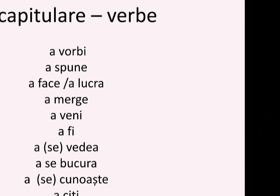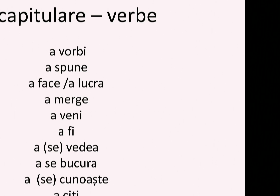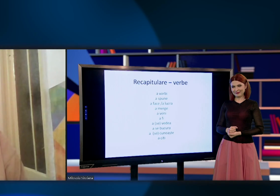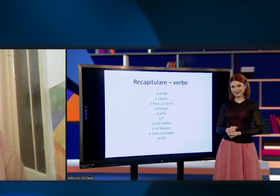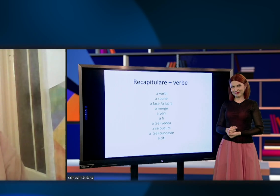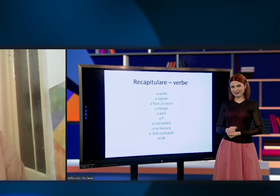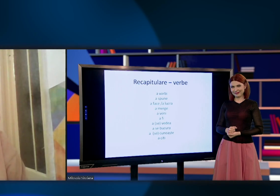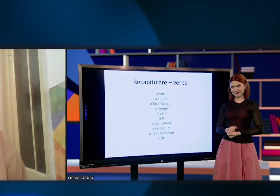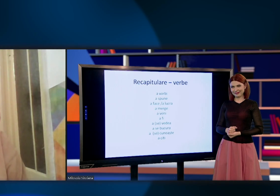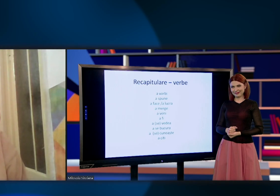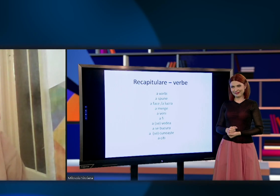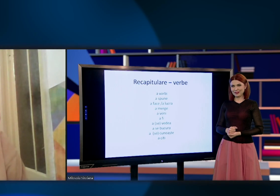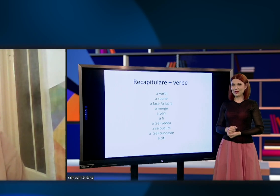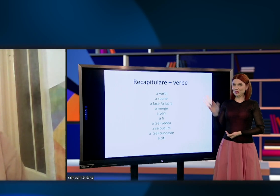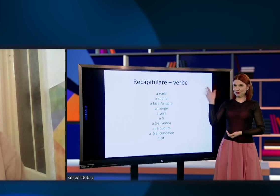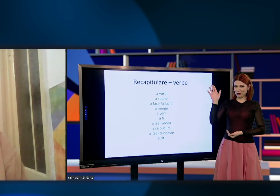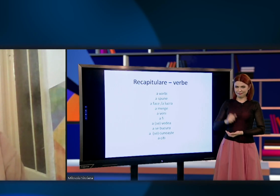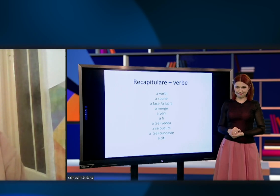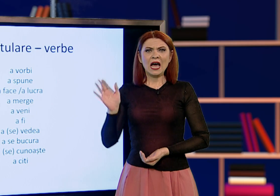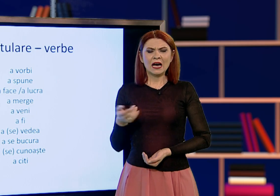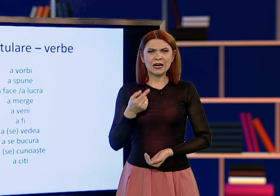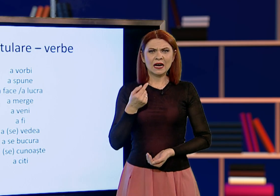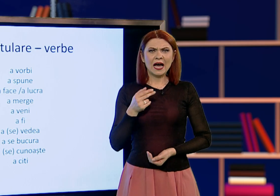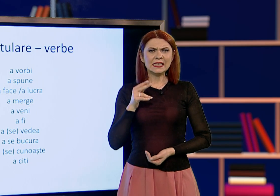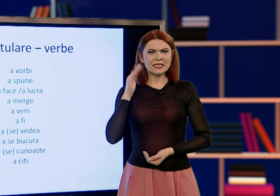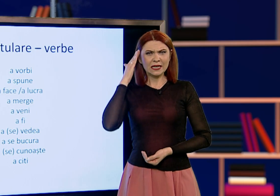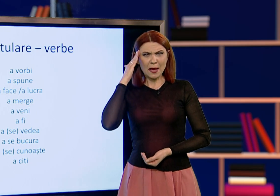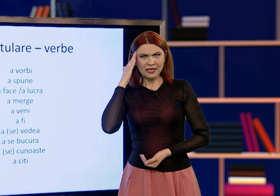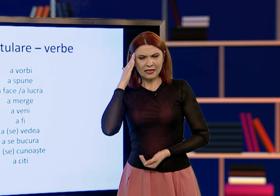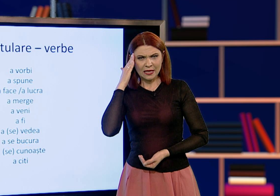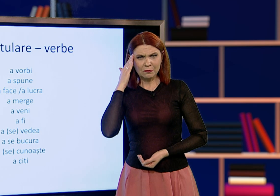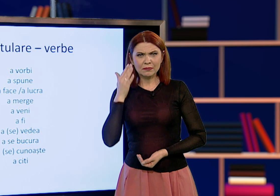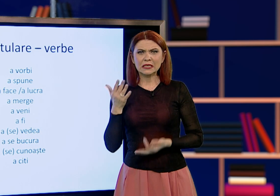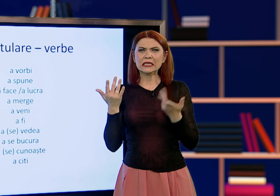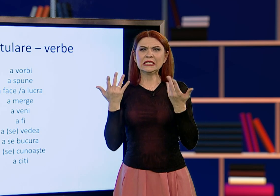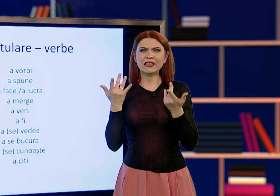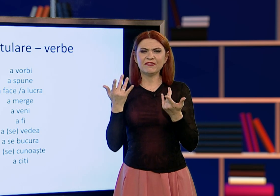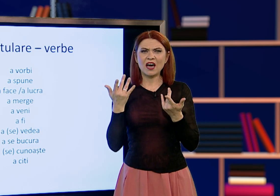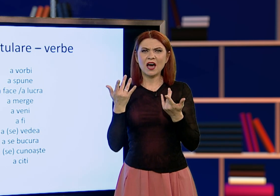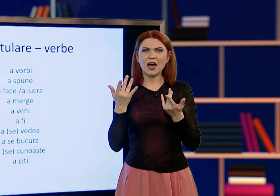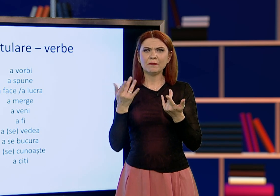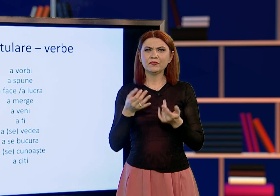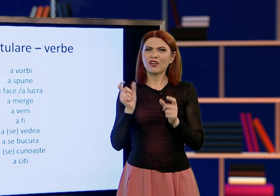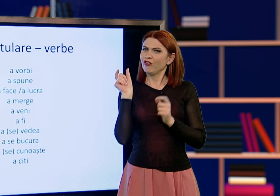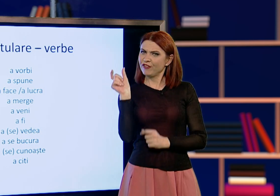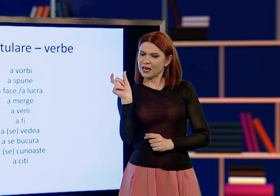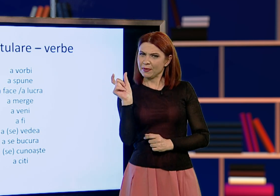bună bună Hai să ne amintim câteva verbe